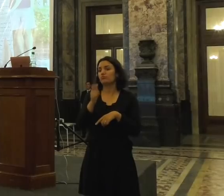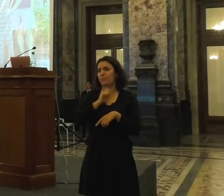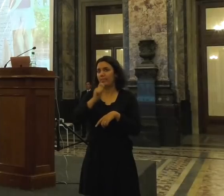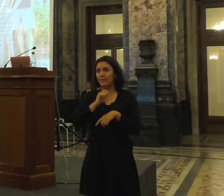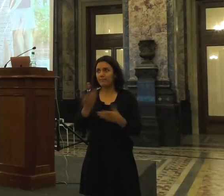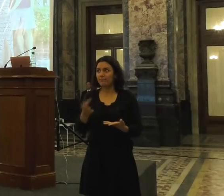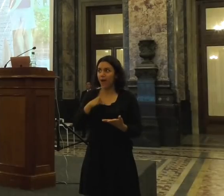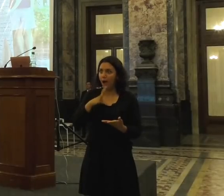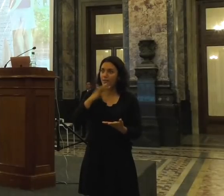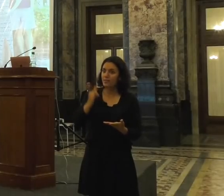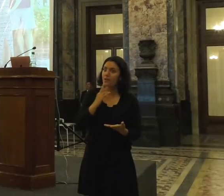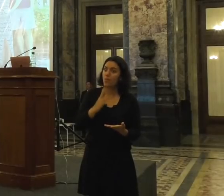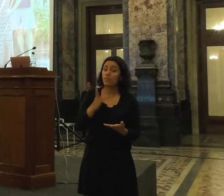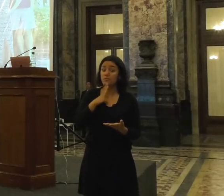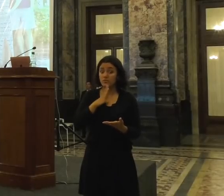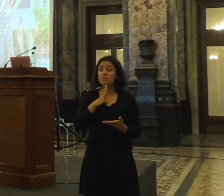que la tenemos, el fenómeno está ahí.